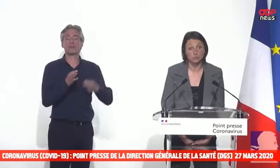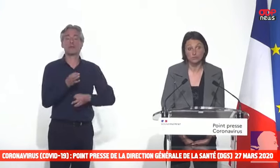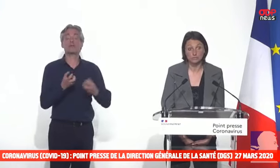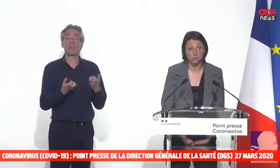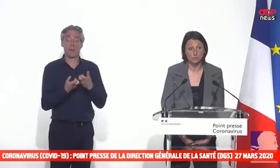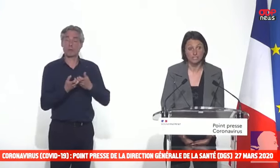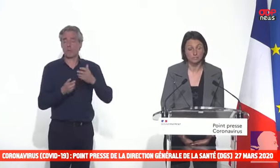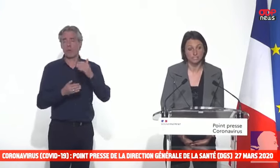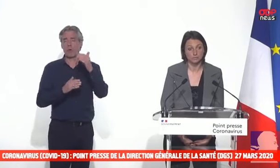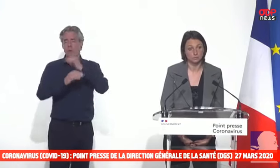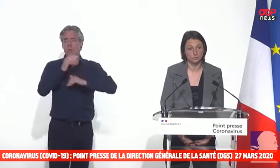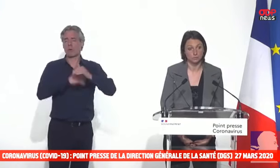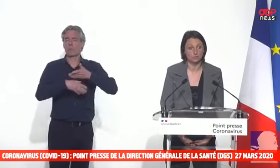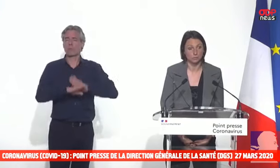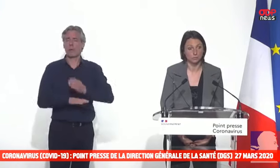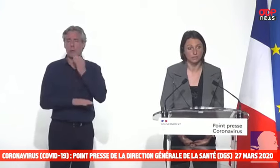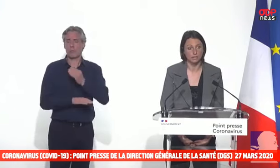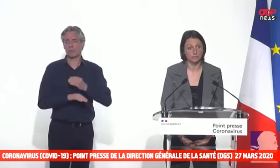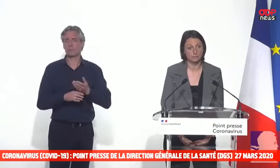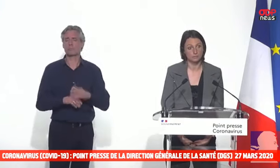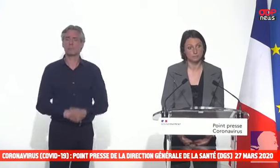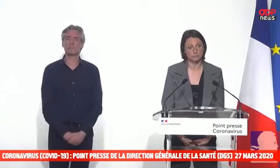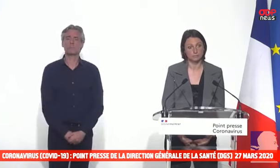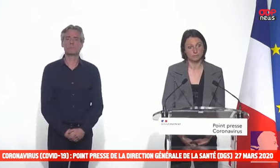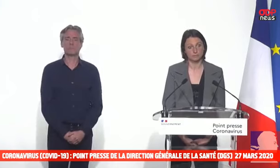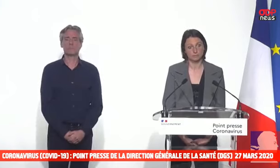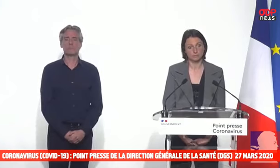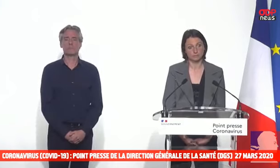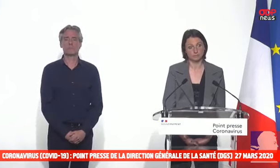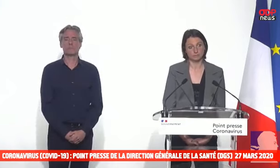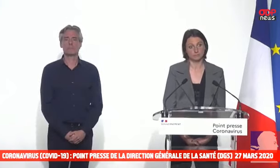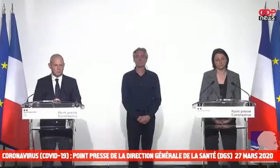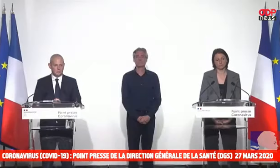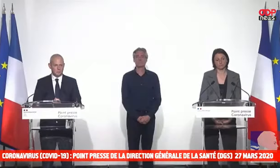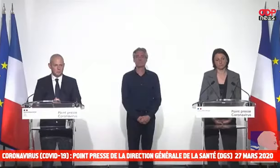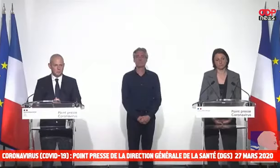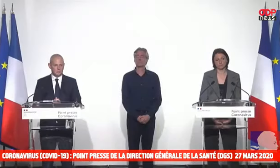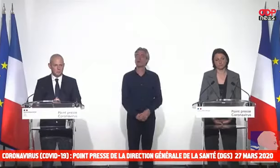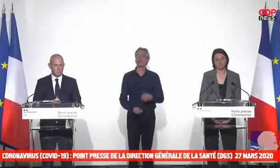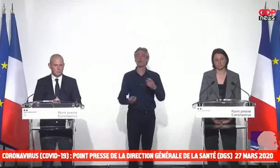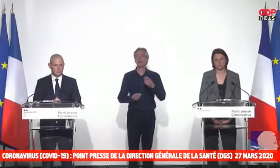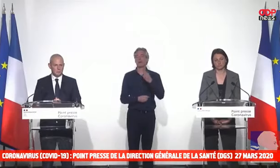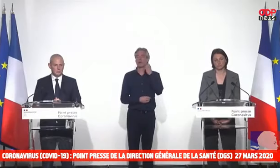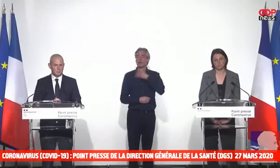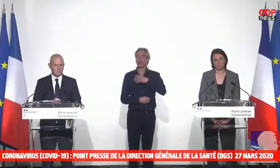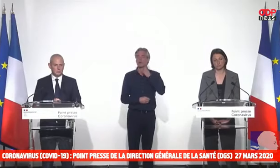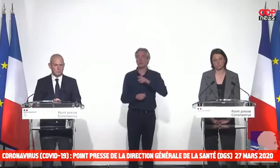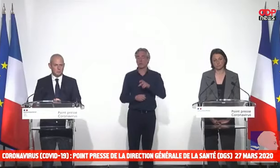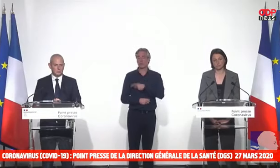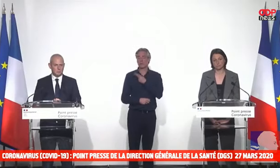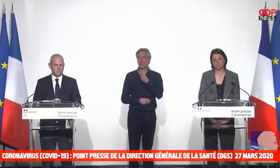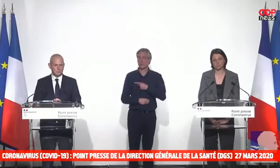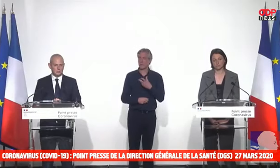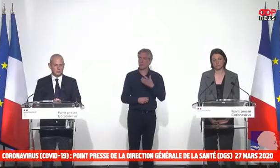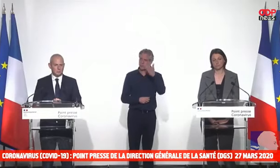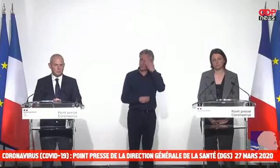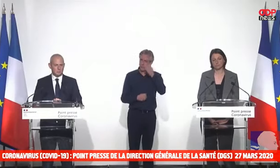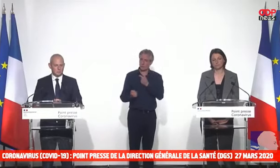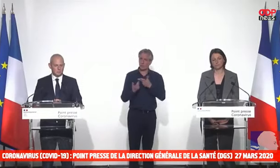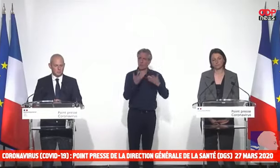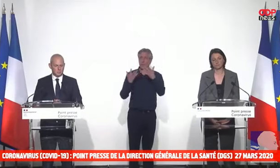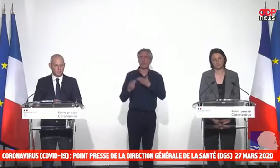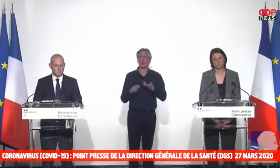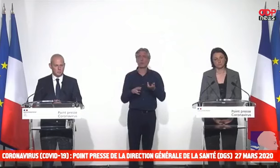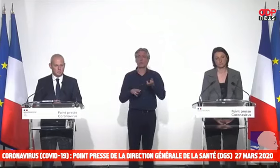prévu en fait dans la planification gouvernementale. Le quotidien du médecin, avez-vous le décompte du nombre de décès en EHPAD